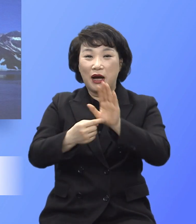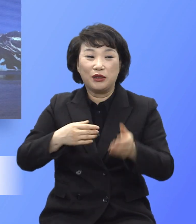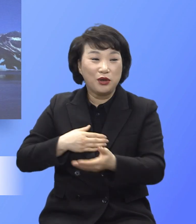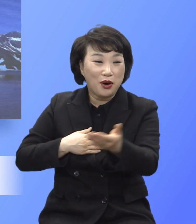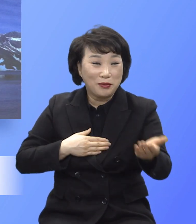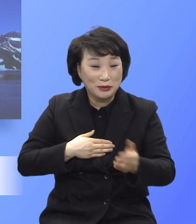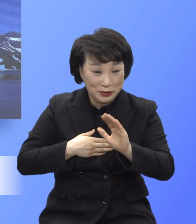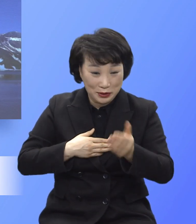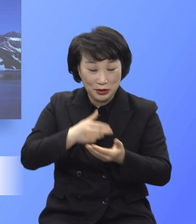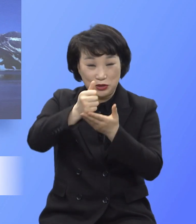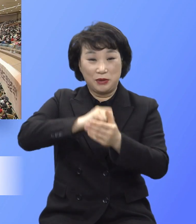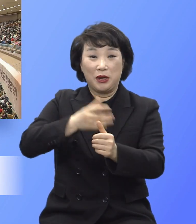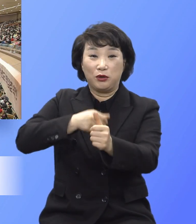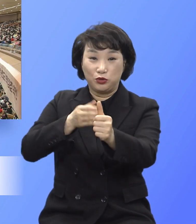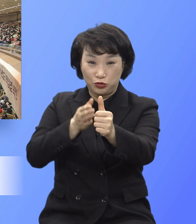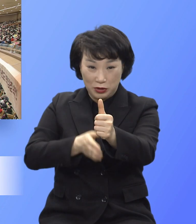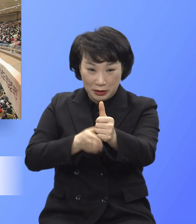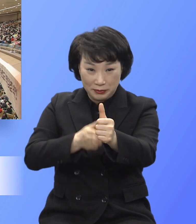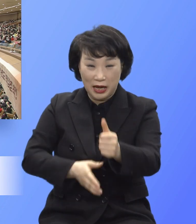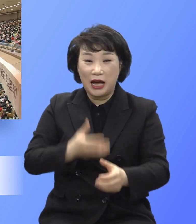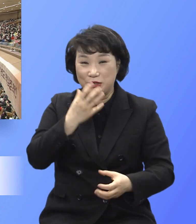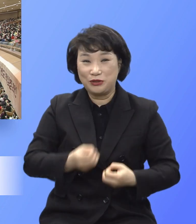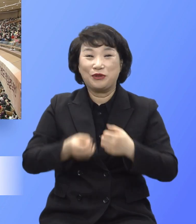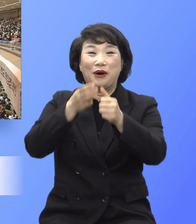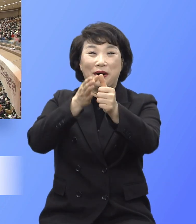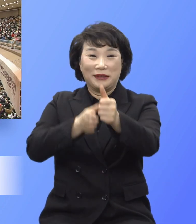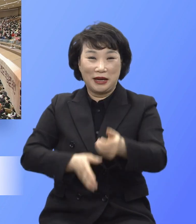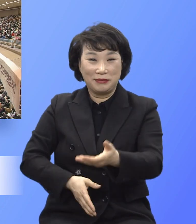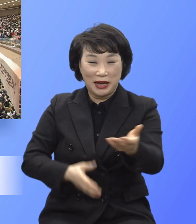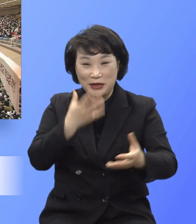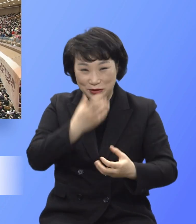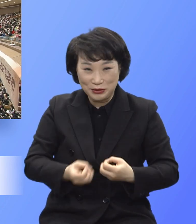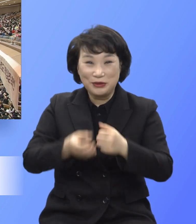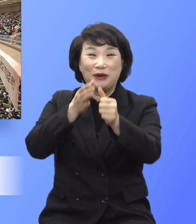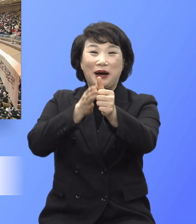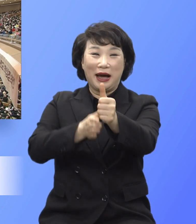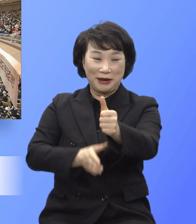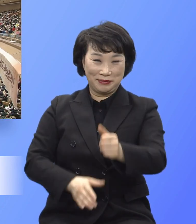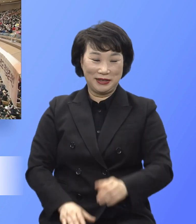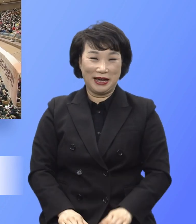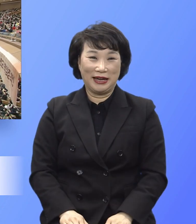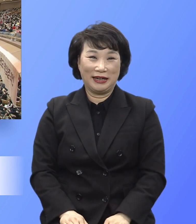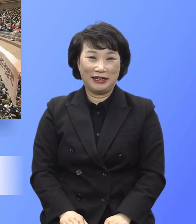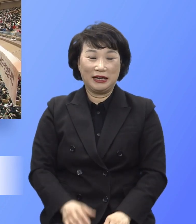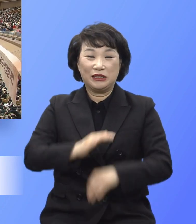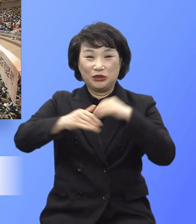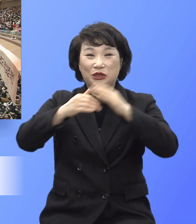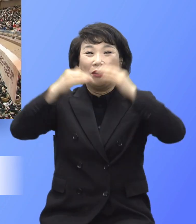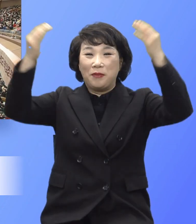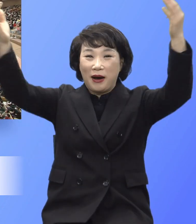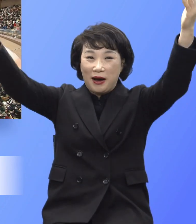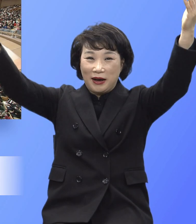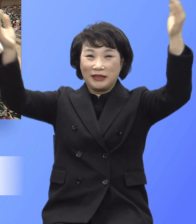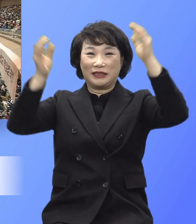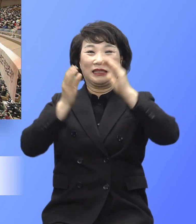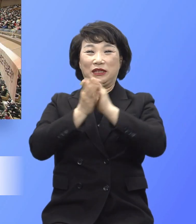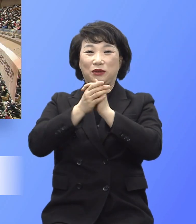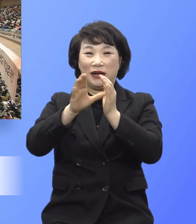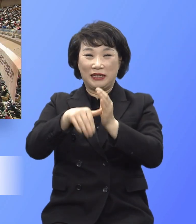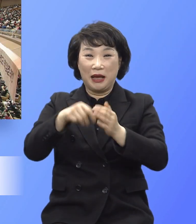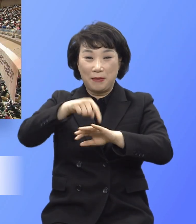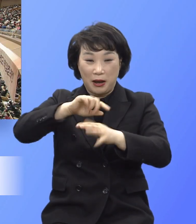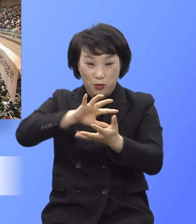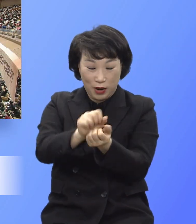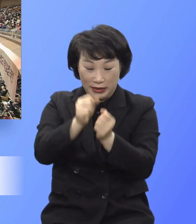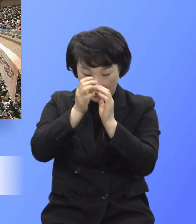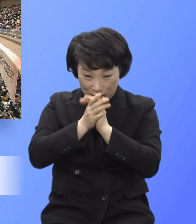주님의 이름으로 축원합니다. 축원합니다. 축원합니다. 두 손 번쩍 들고